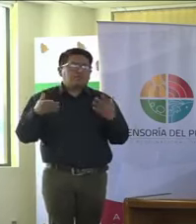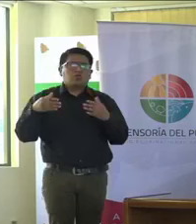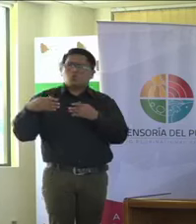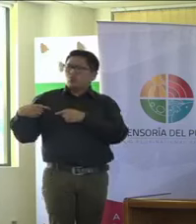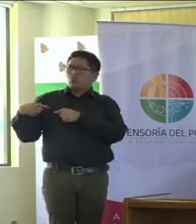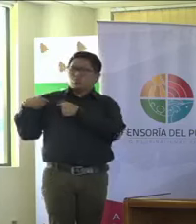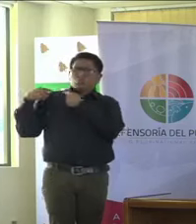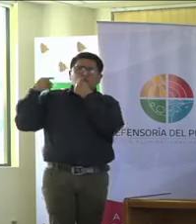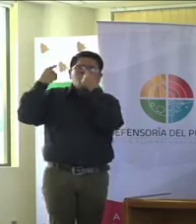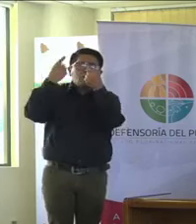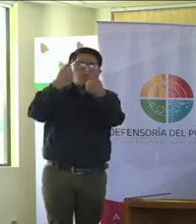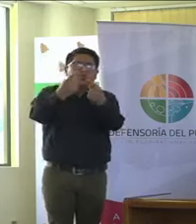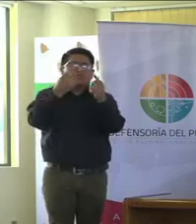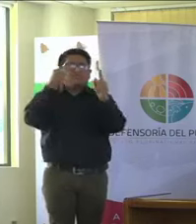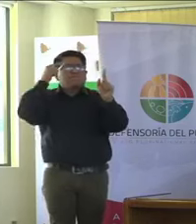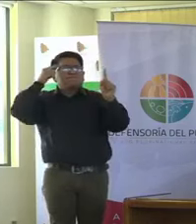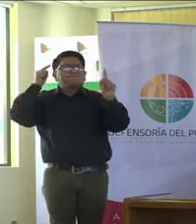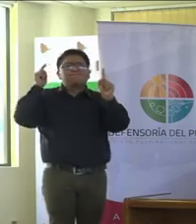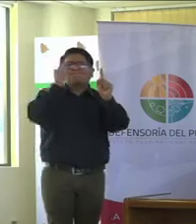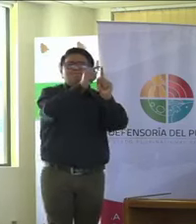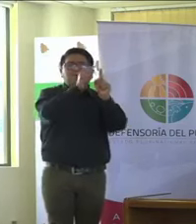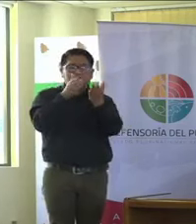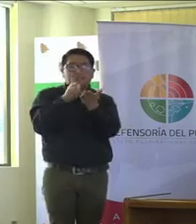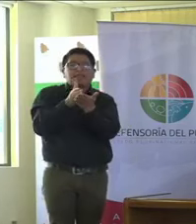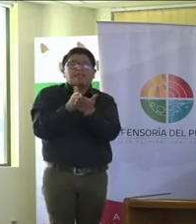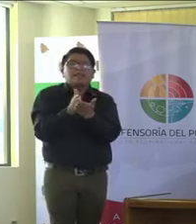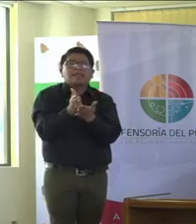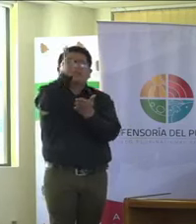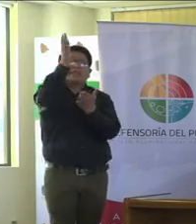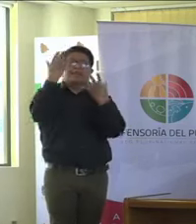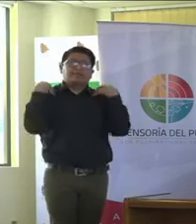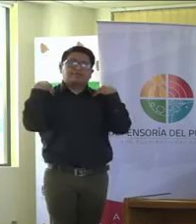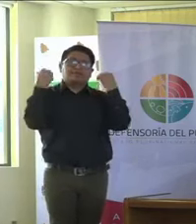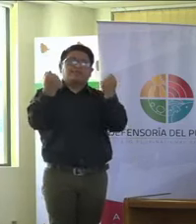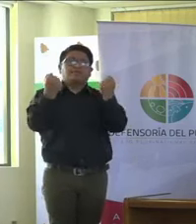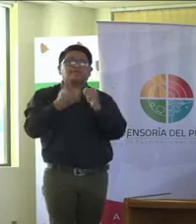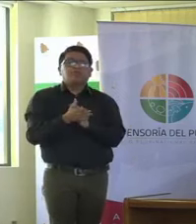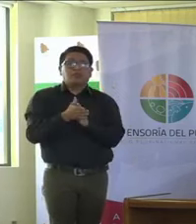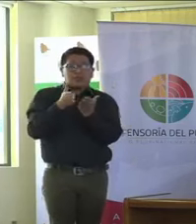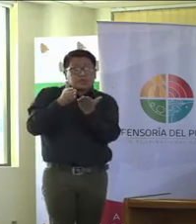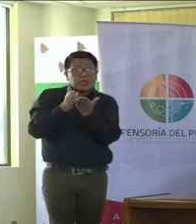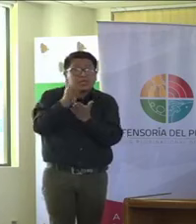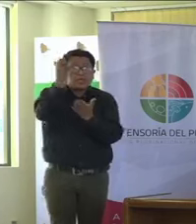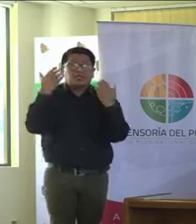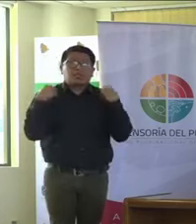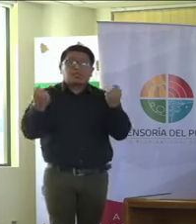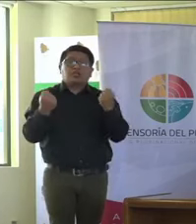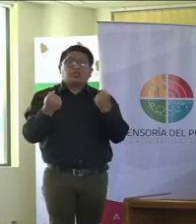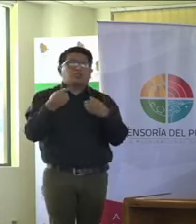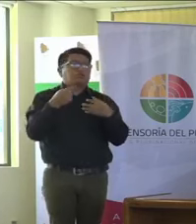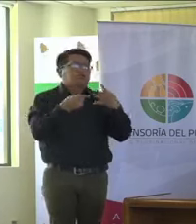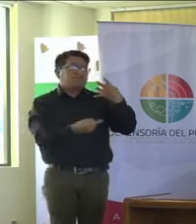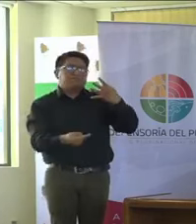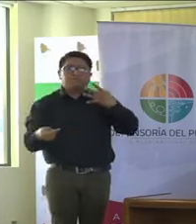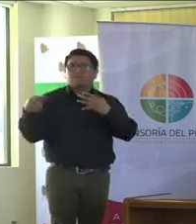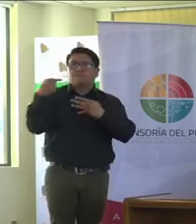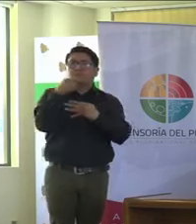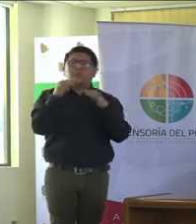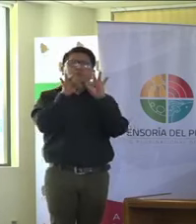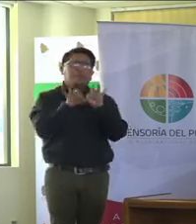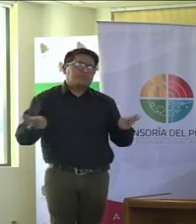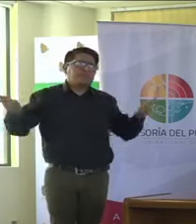siempre ha sido el ejercicio del derecho a la salud, que es uno de los derechos más importantes, más sensibles que